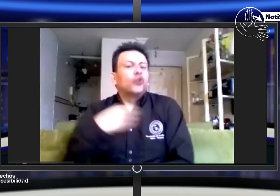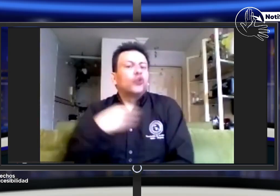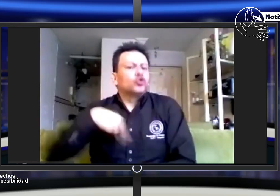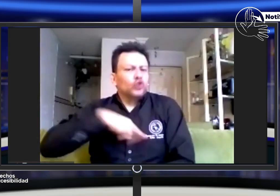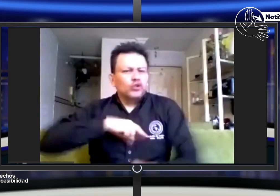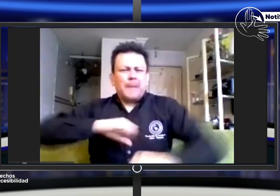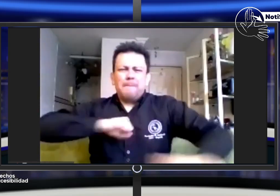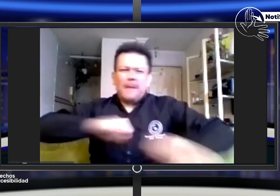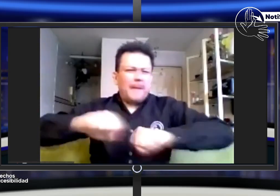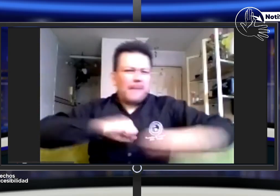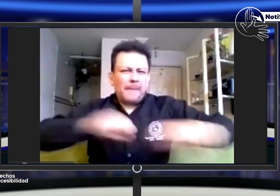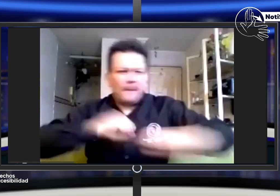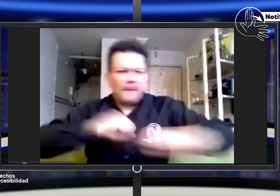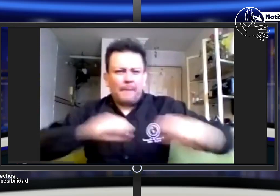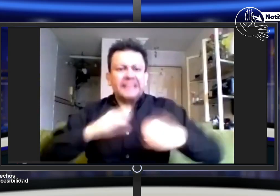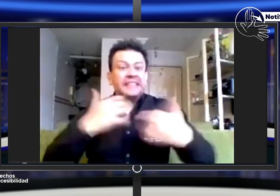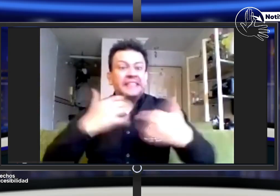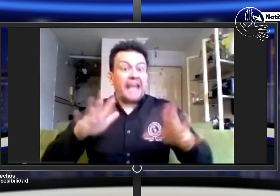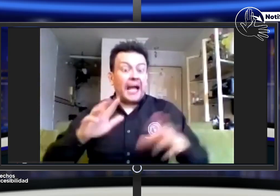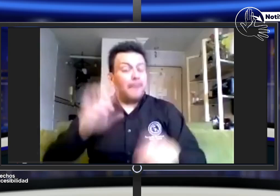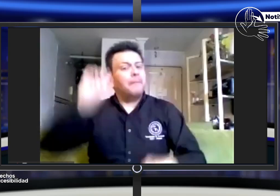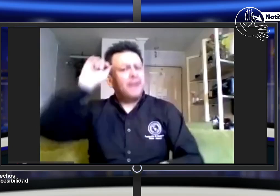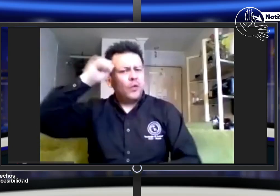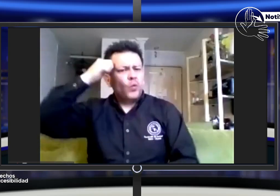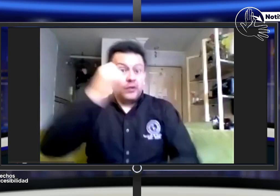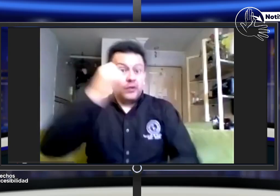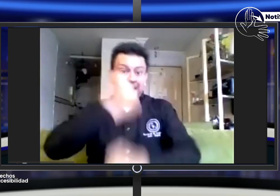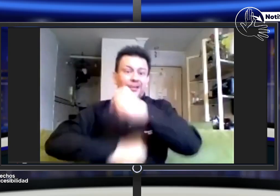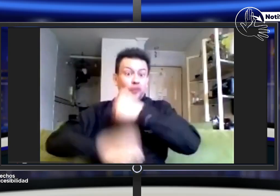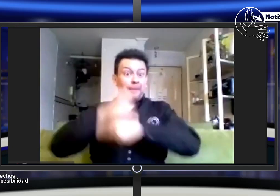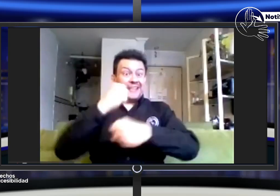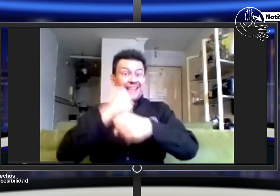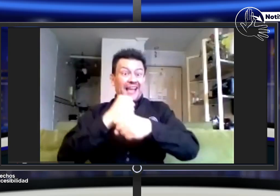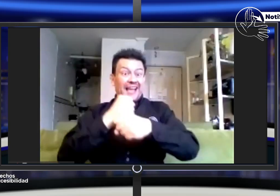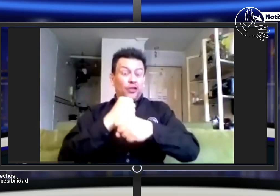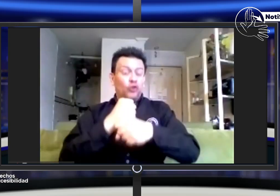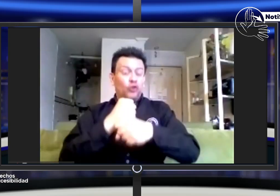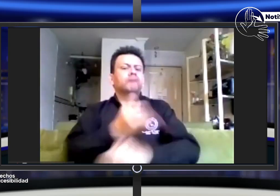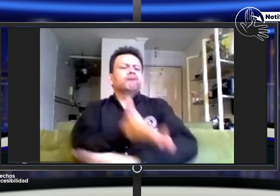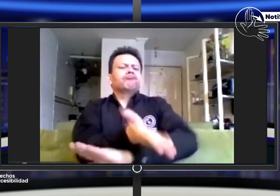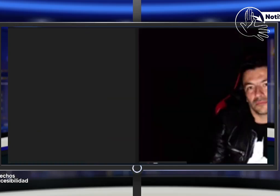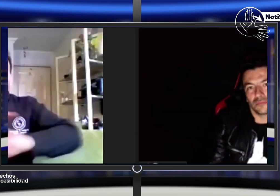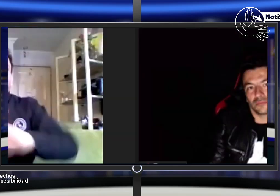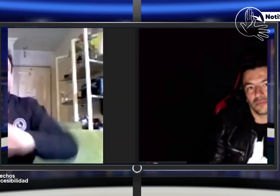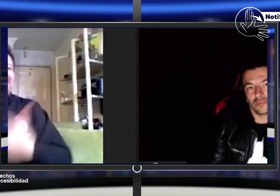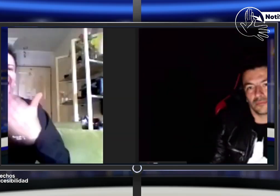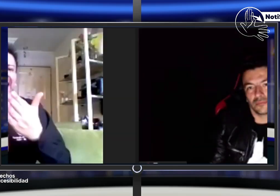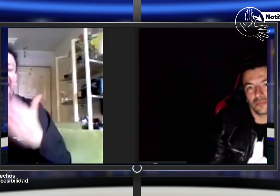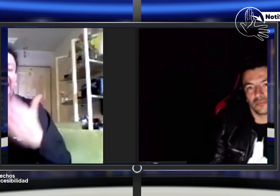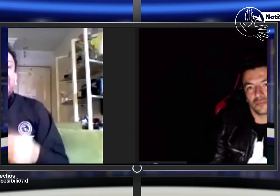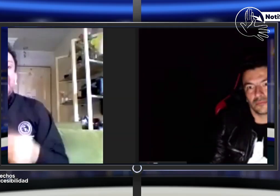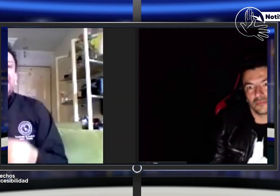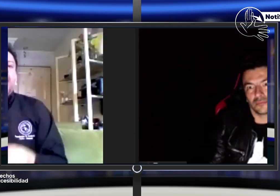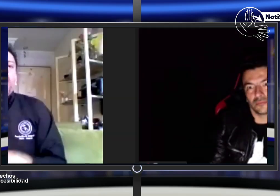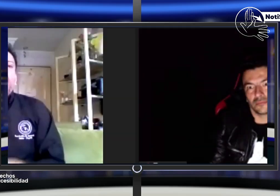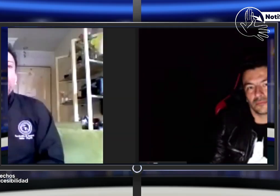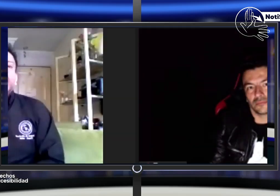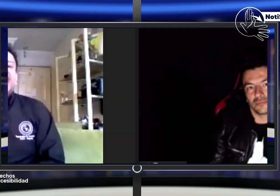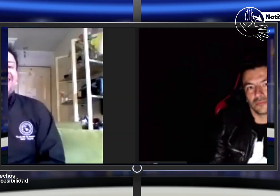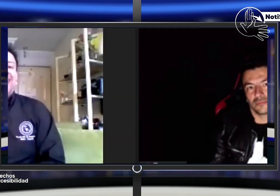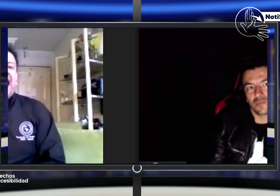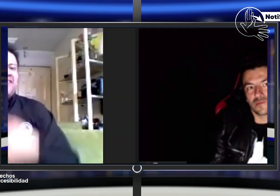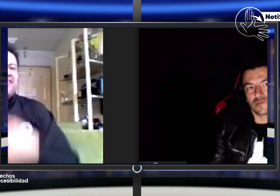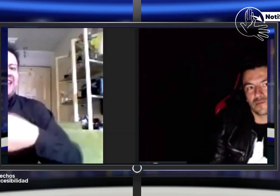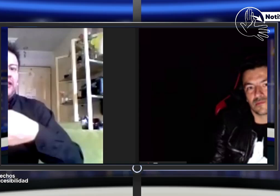Entonces nosotros ahí sí lo cumplimos, pero todos éramos sordos. El caso es que volvimos a hacer esta gestión